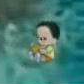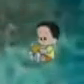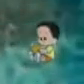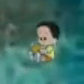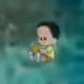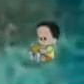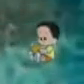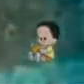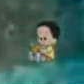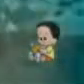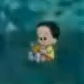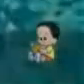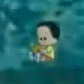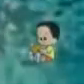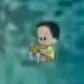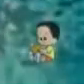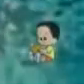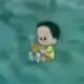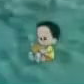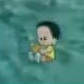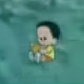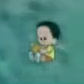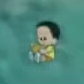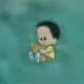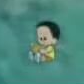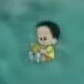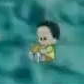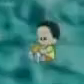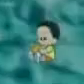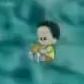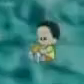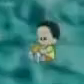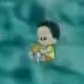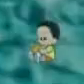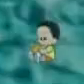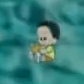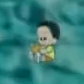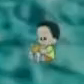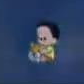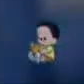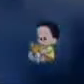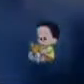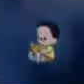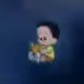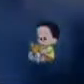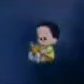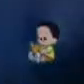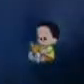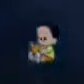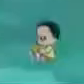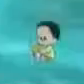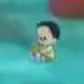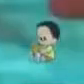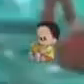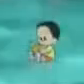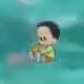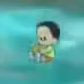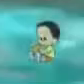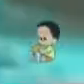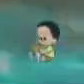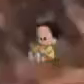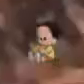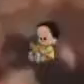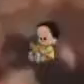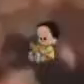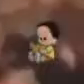outras crianças. Ele tenta se segurar no chão, arranhando a grama. Seu corpo ultrapassa as grades, despedaçando-se em